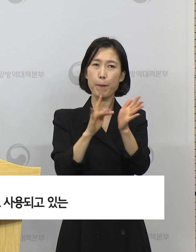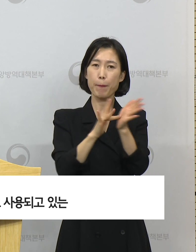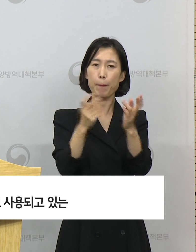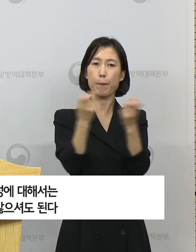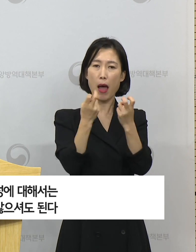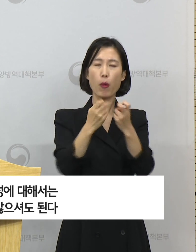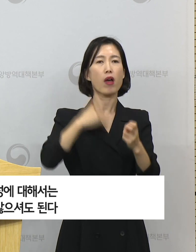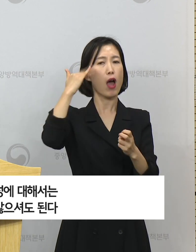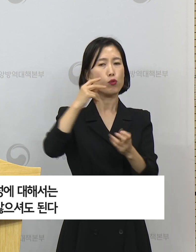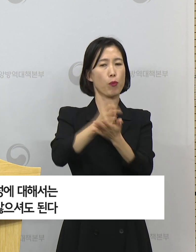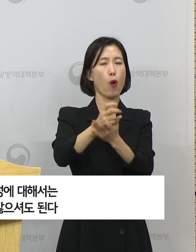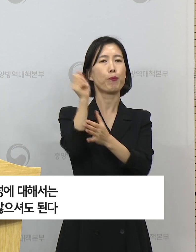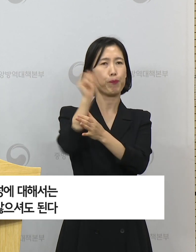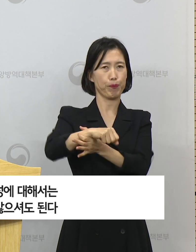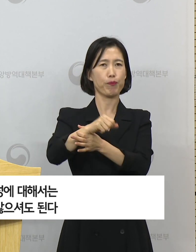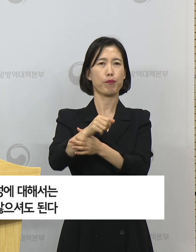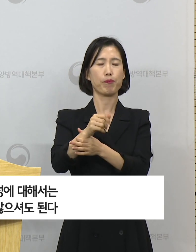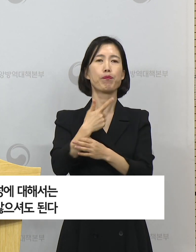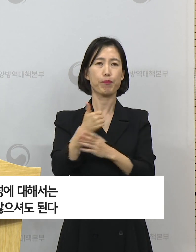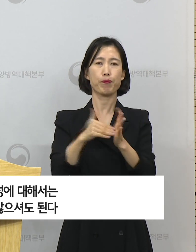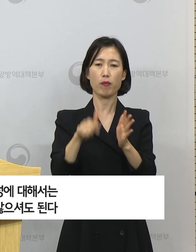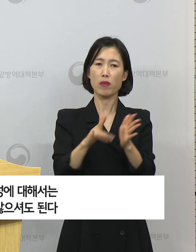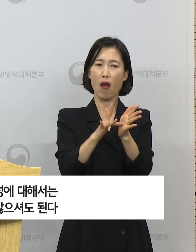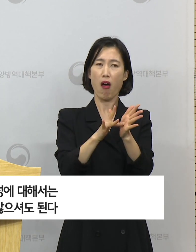사용되고 있는 그 부분의 신뢰성에 대해서는